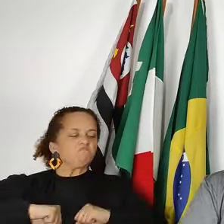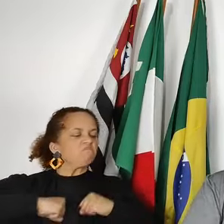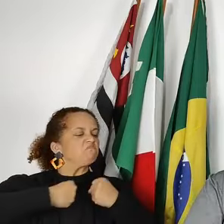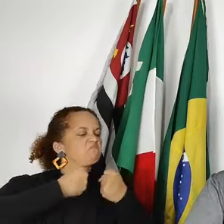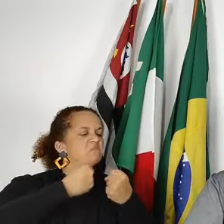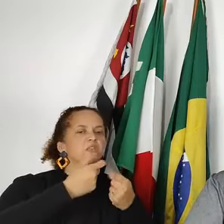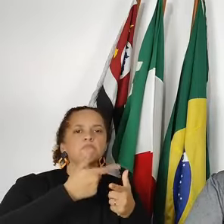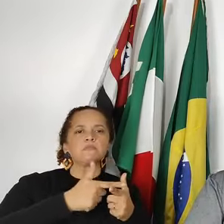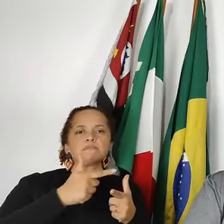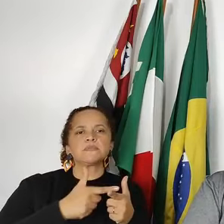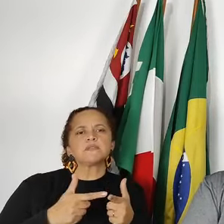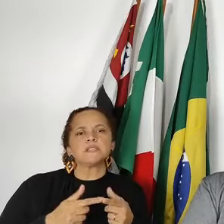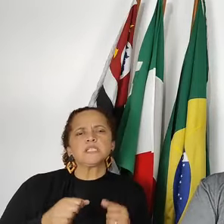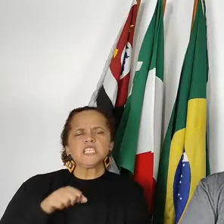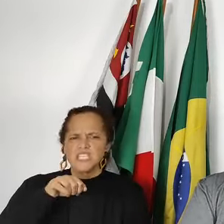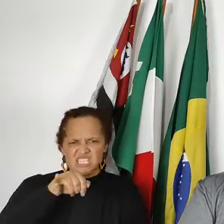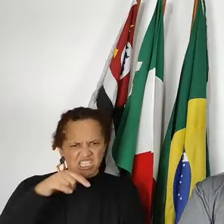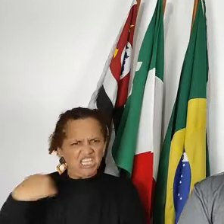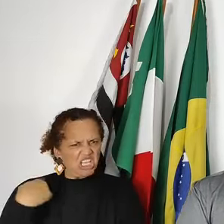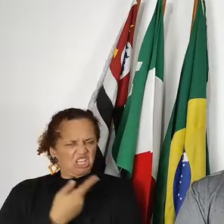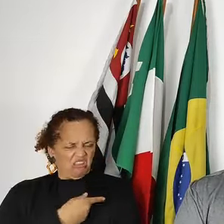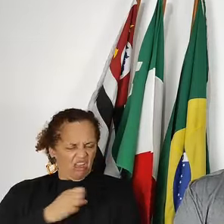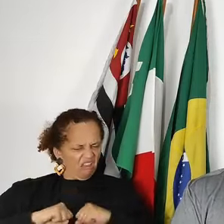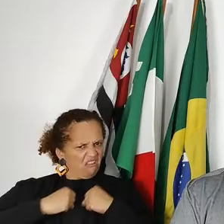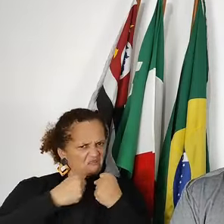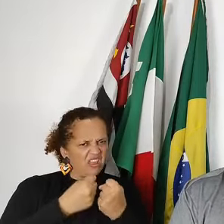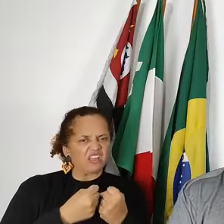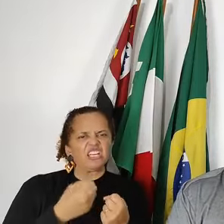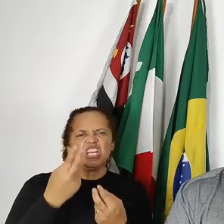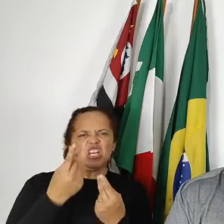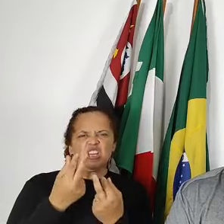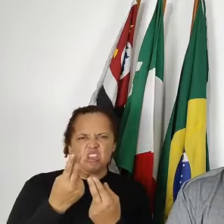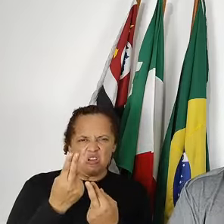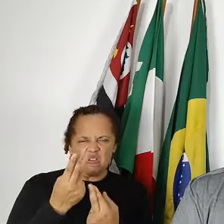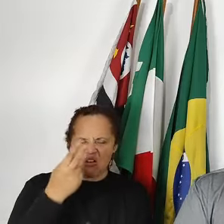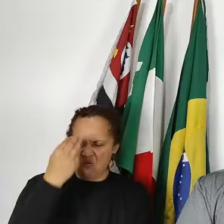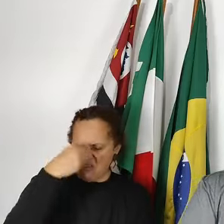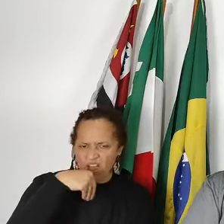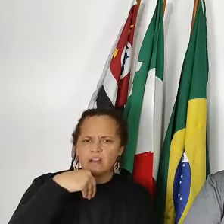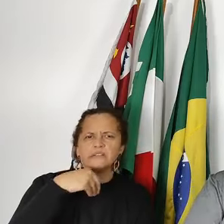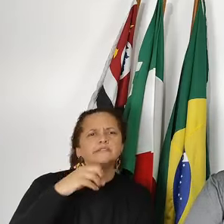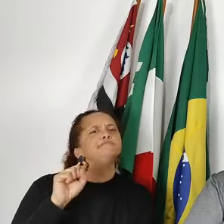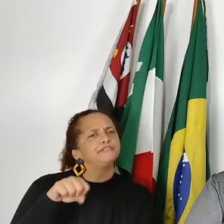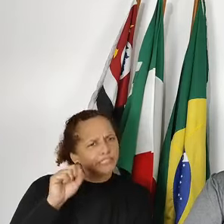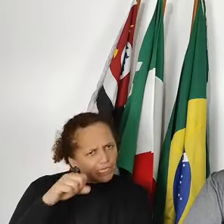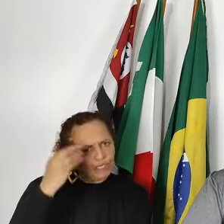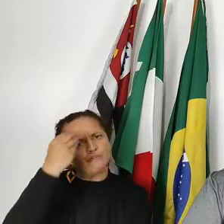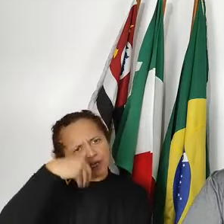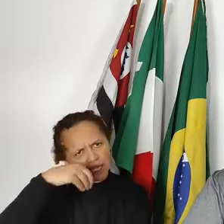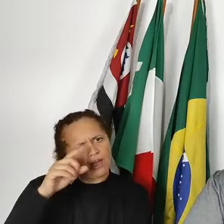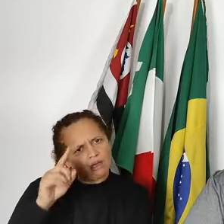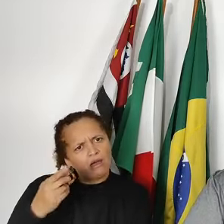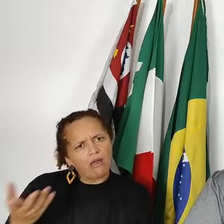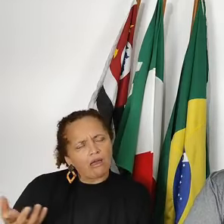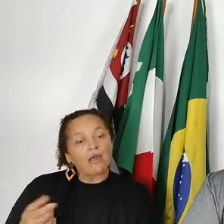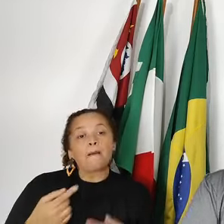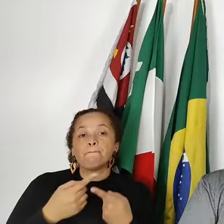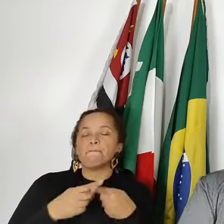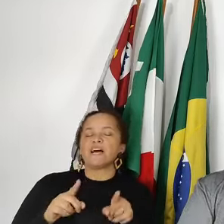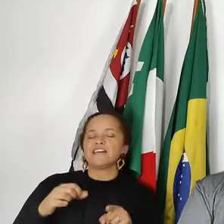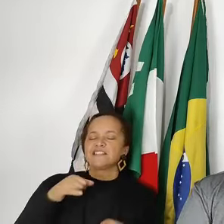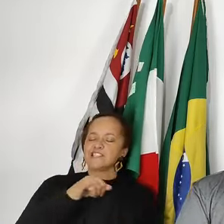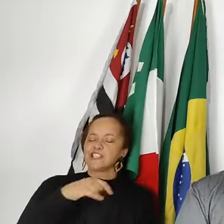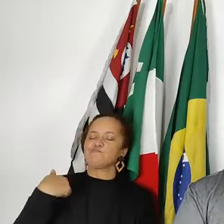Se nós enfrentamos como derrotados, derrotados seremos. Se nós enfrentamos como